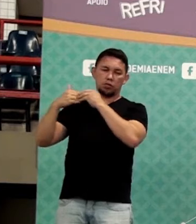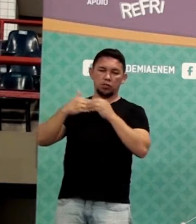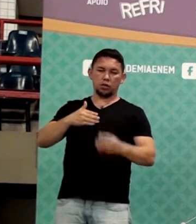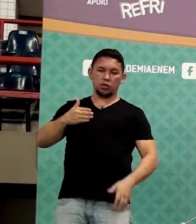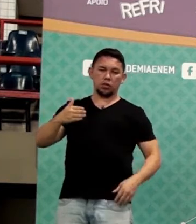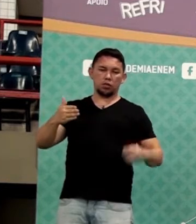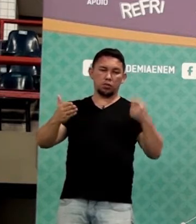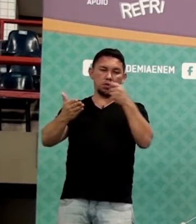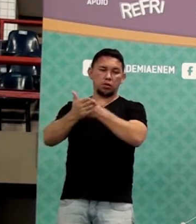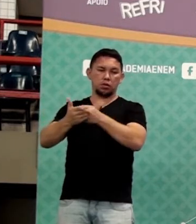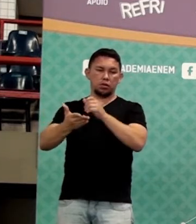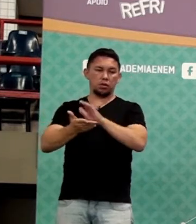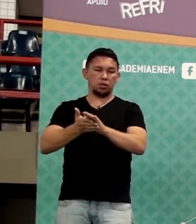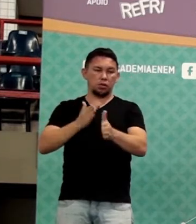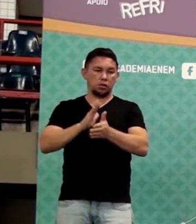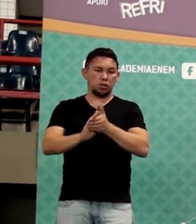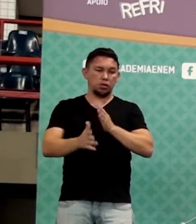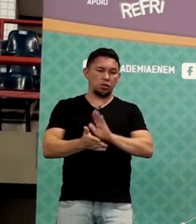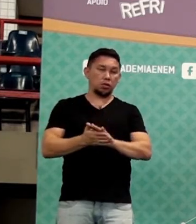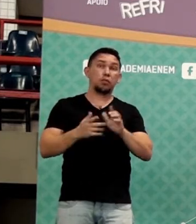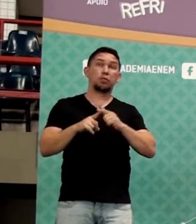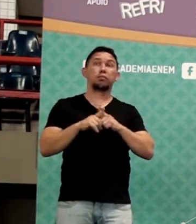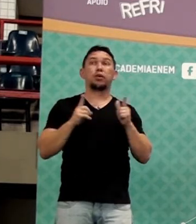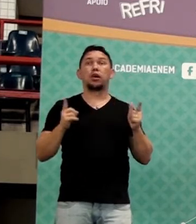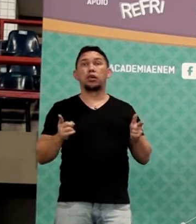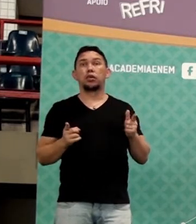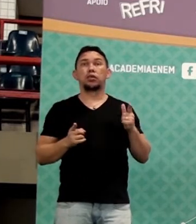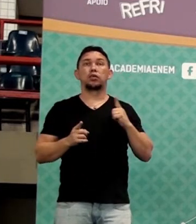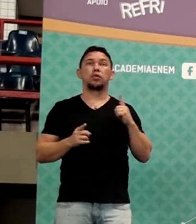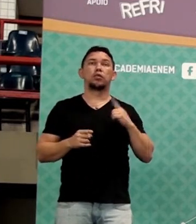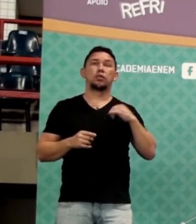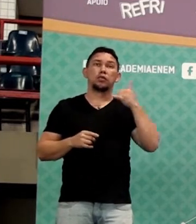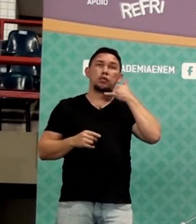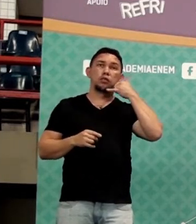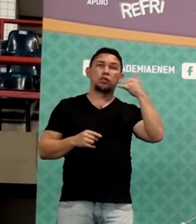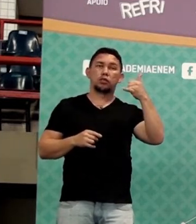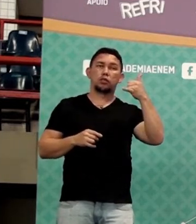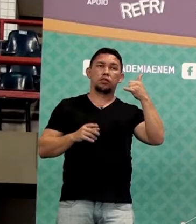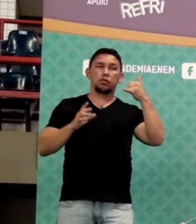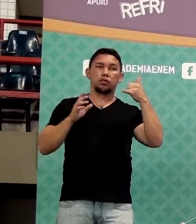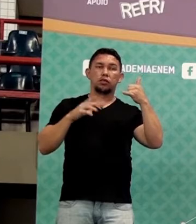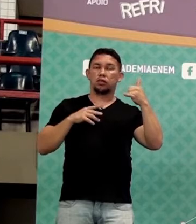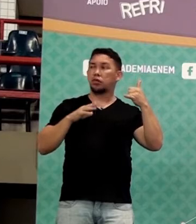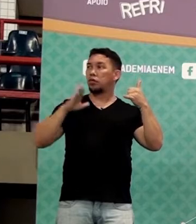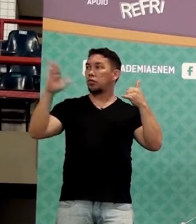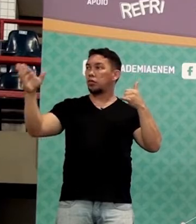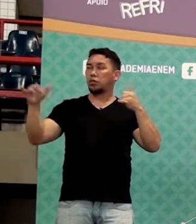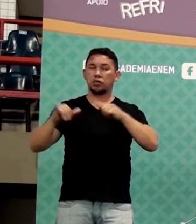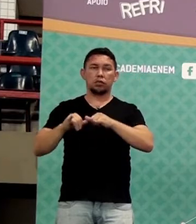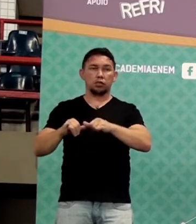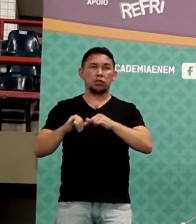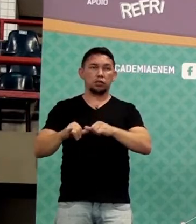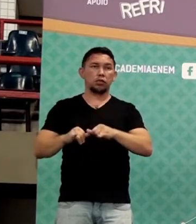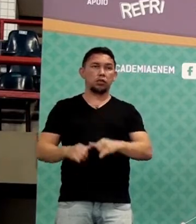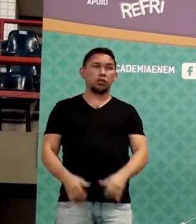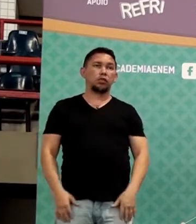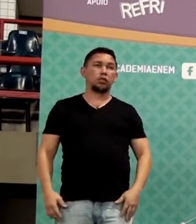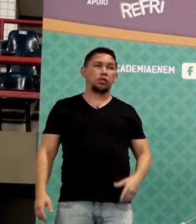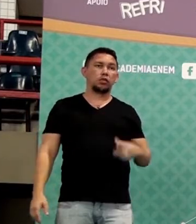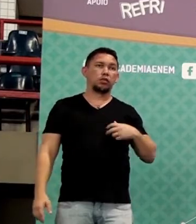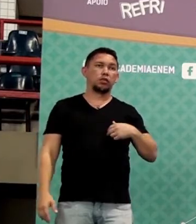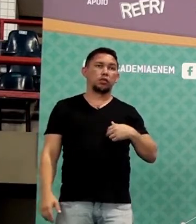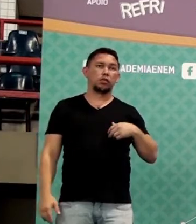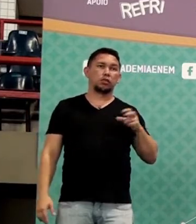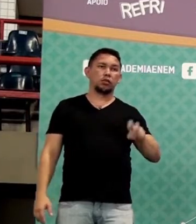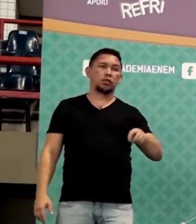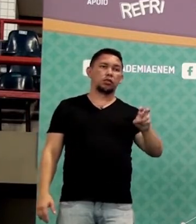pagar. Em compensação, o tempo que você economizou, porque não foi ao supermercado, você vai gastar caminhando